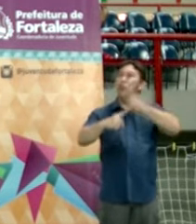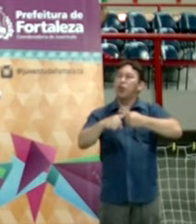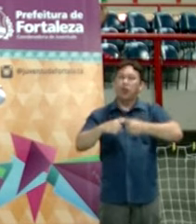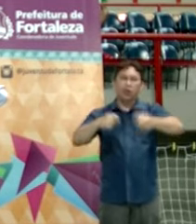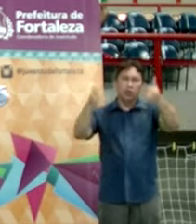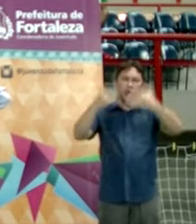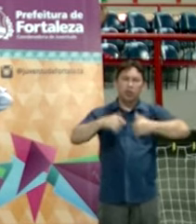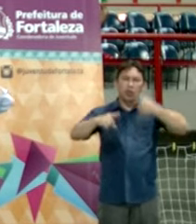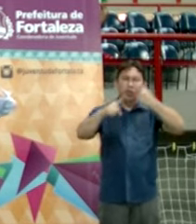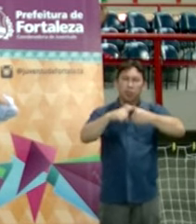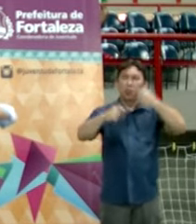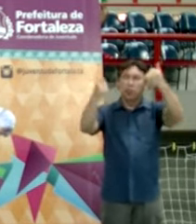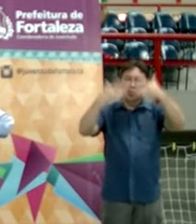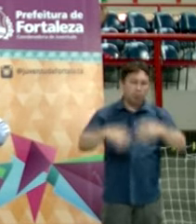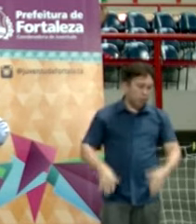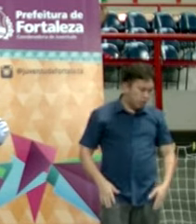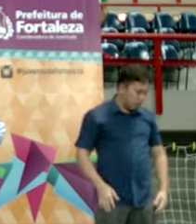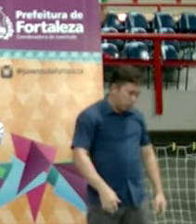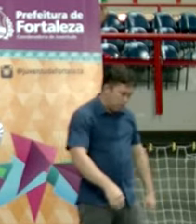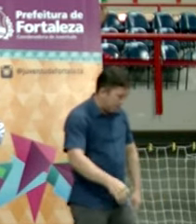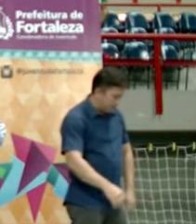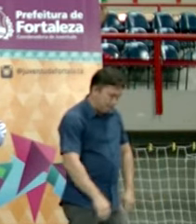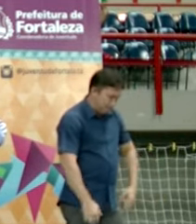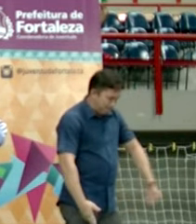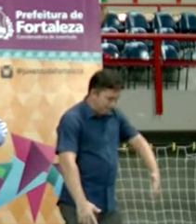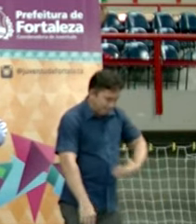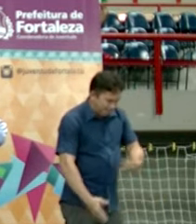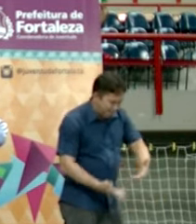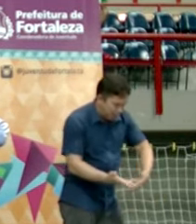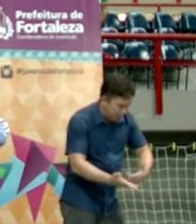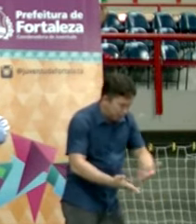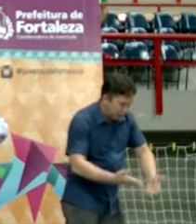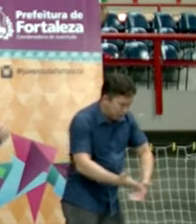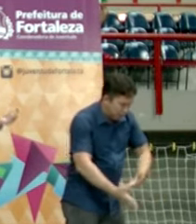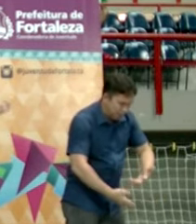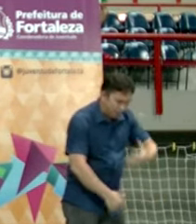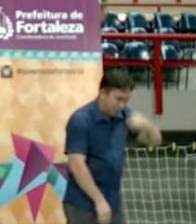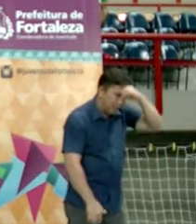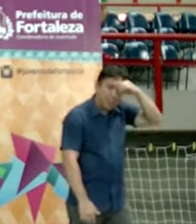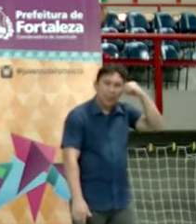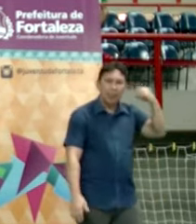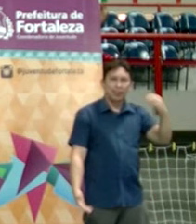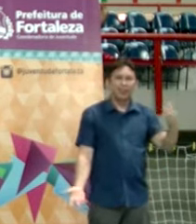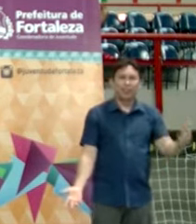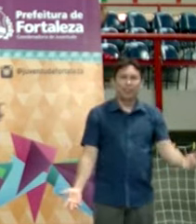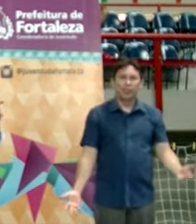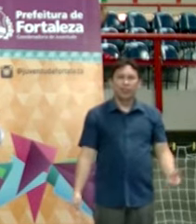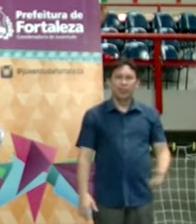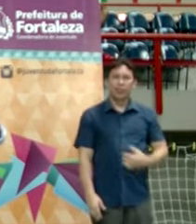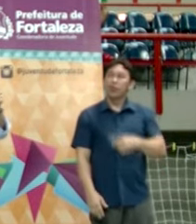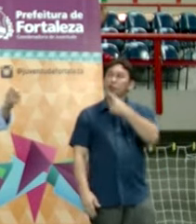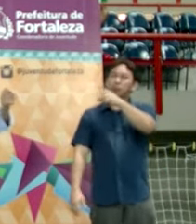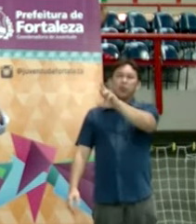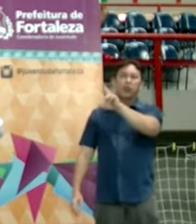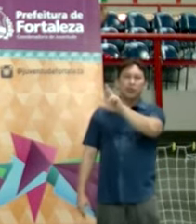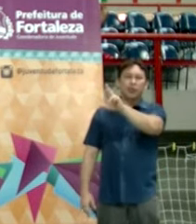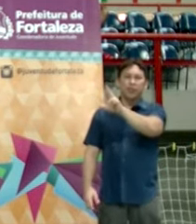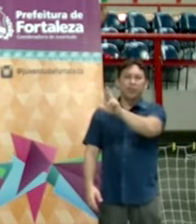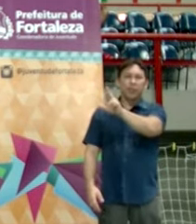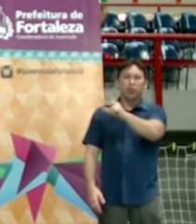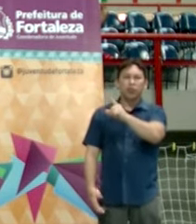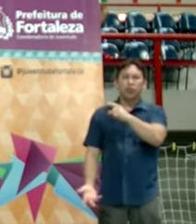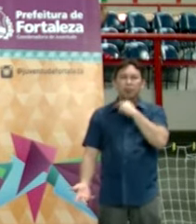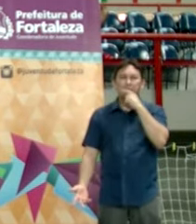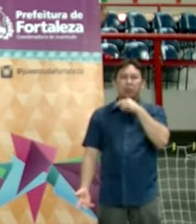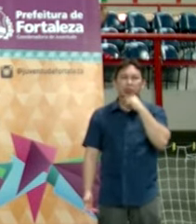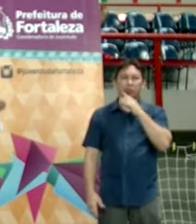momento que o cara dizia, eita, sei não. O cara via sem resposta em determinado